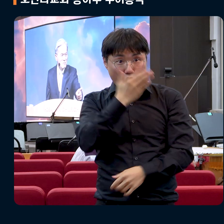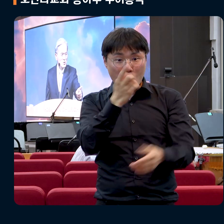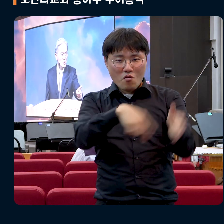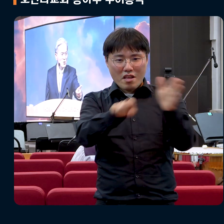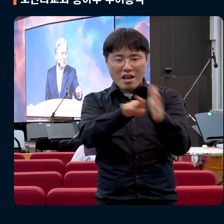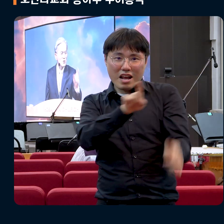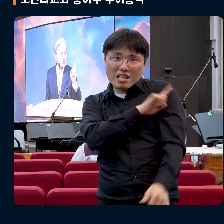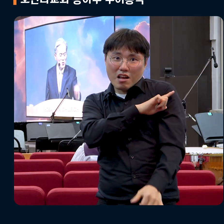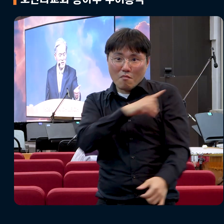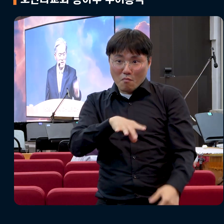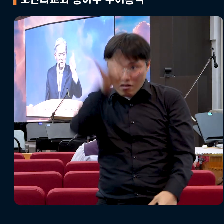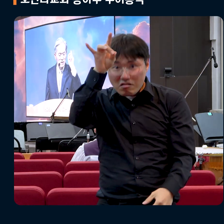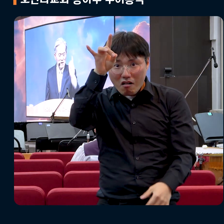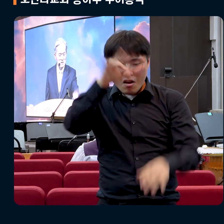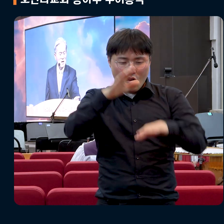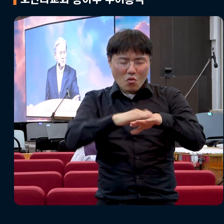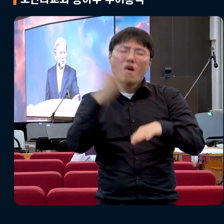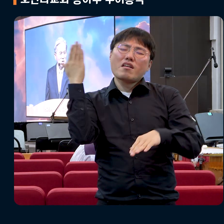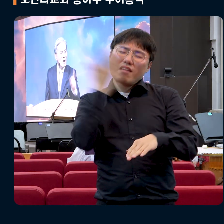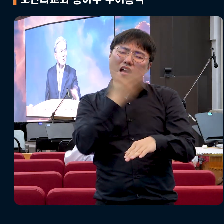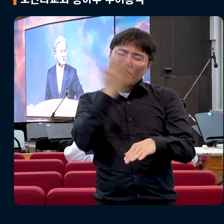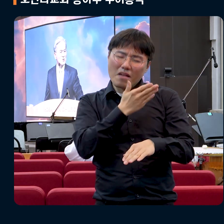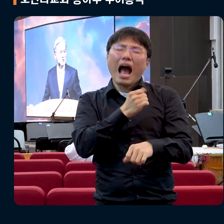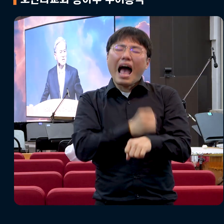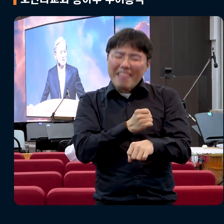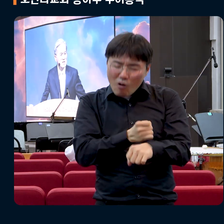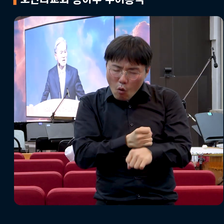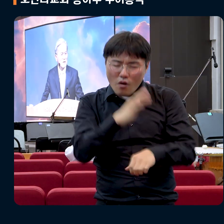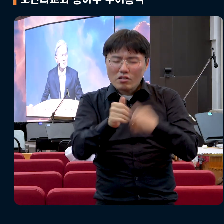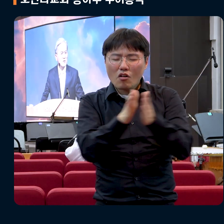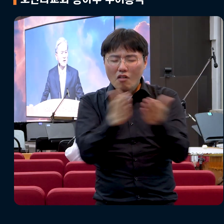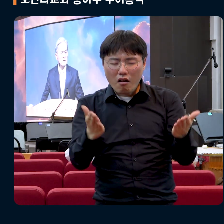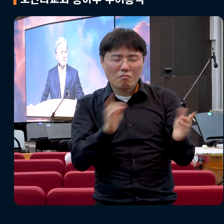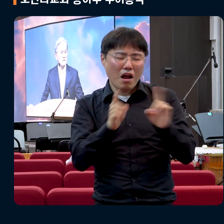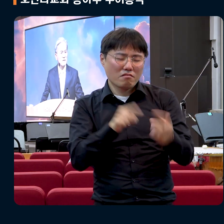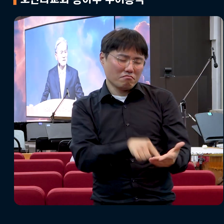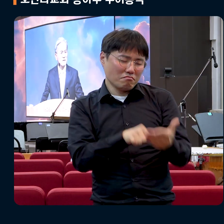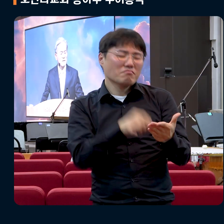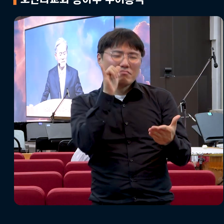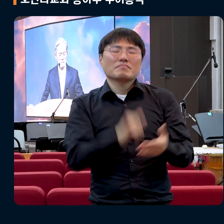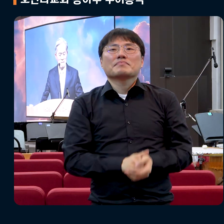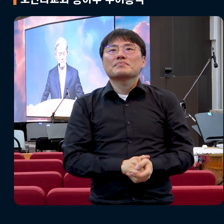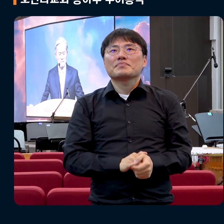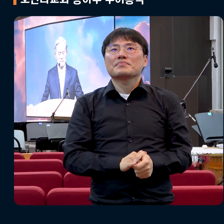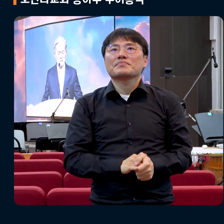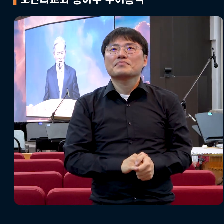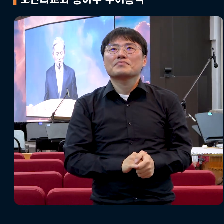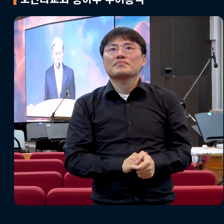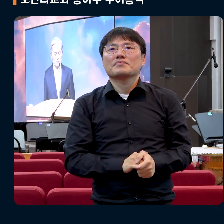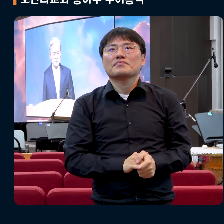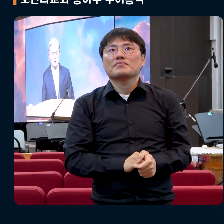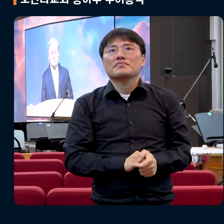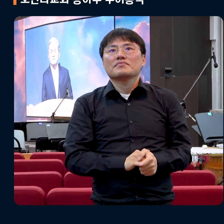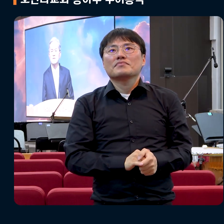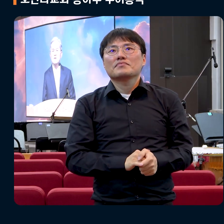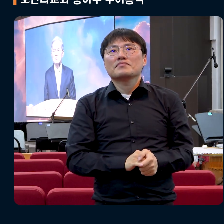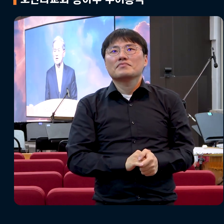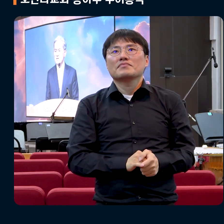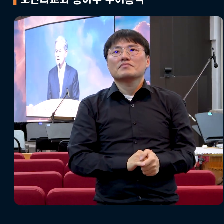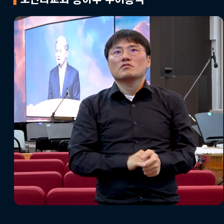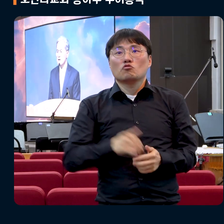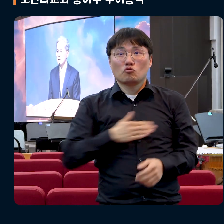보면서 가장 먼저 손이 깨끗하며 라고 성경이 이야기를 하는 거예요. 바로 이